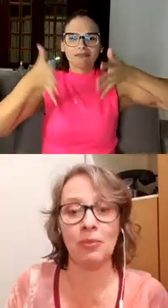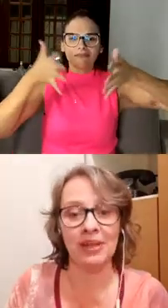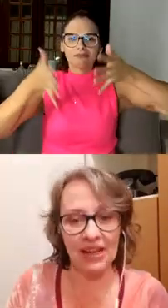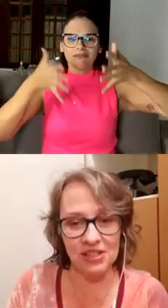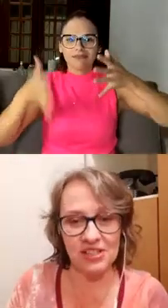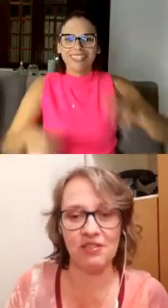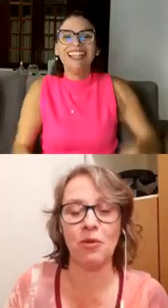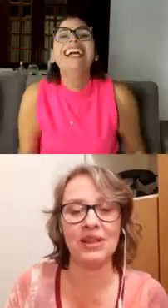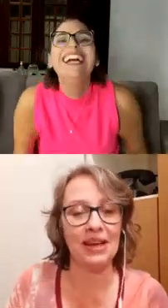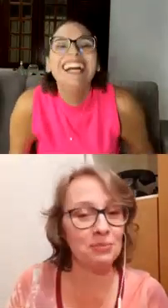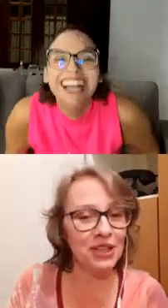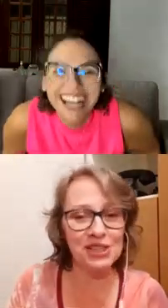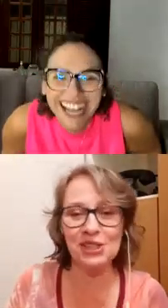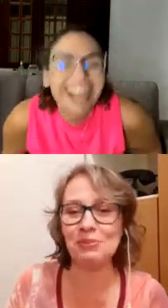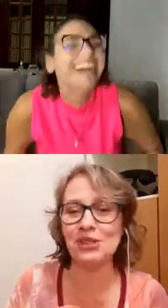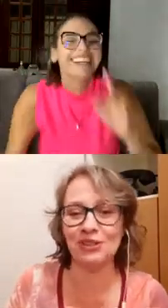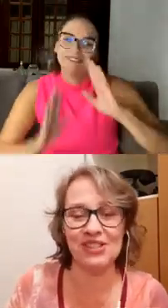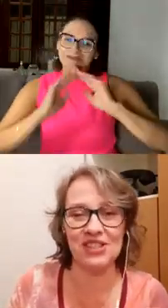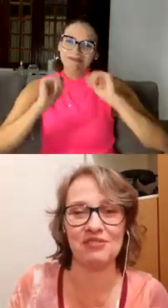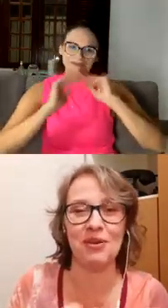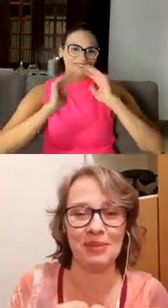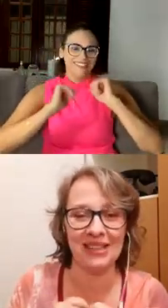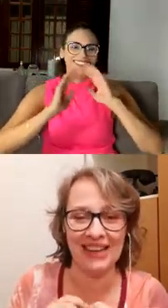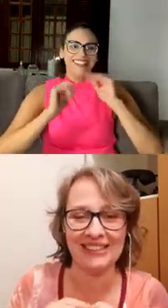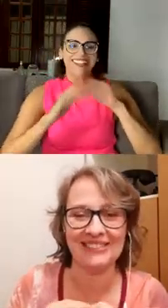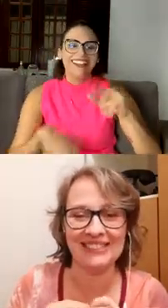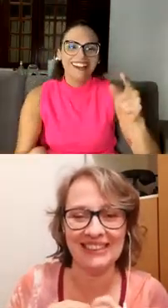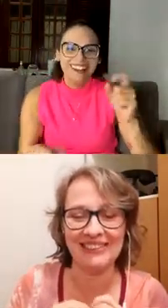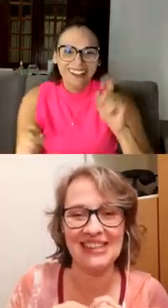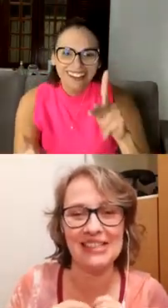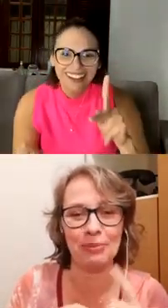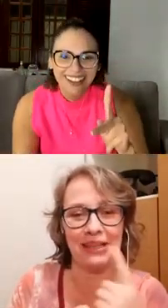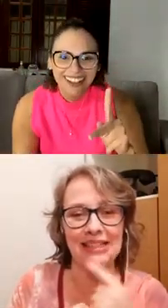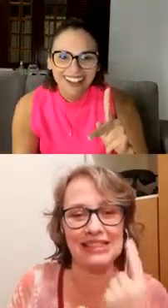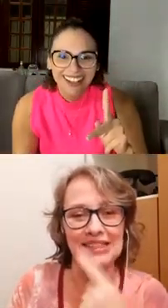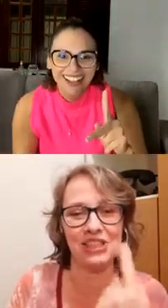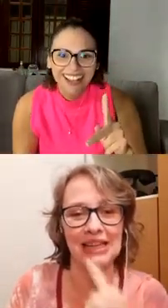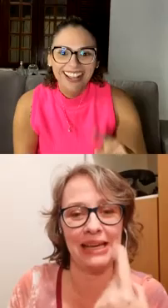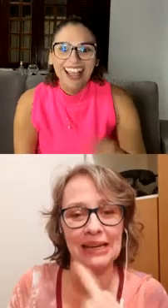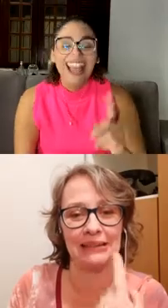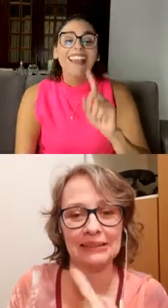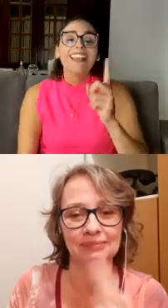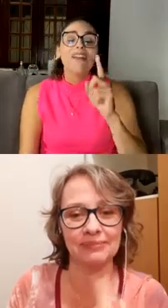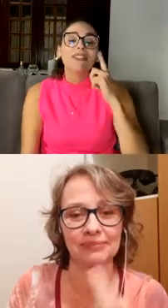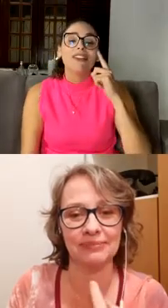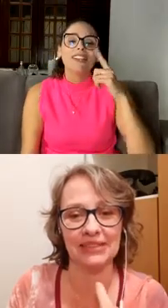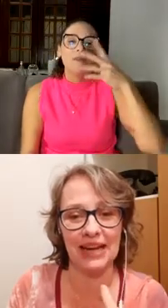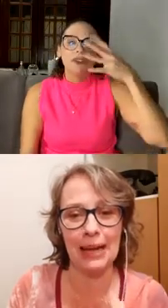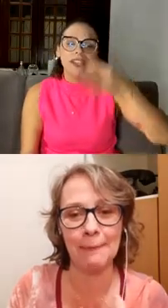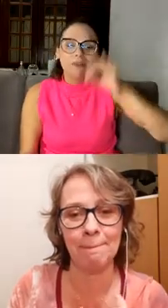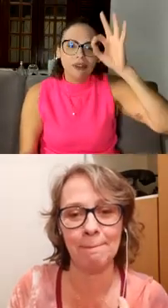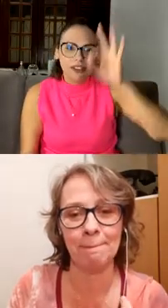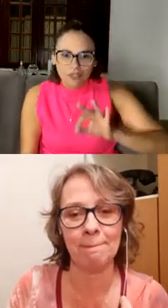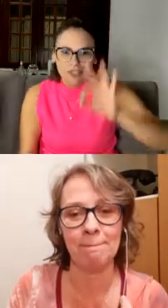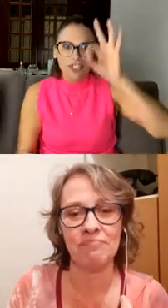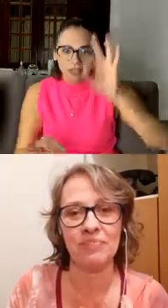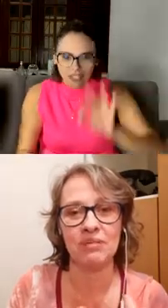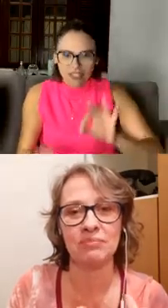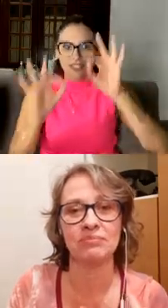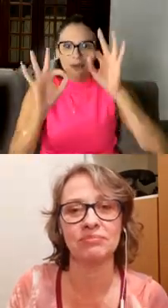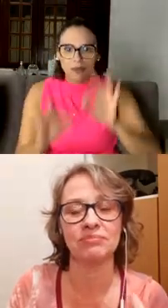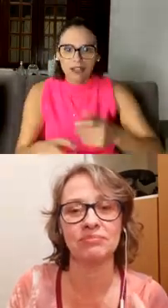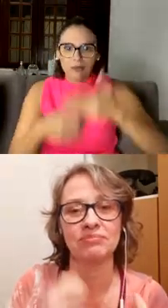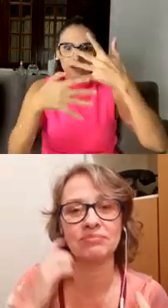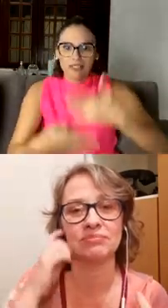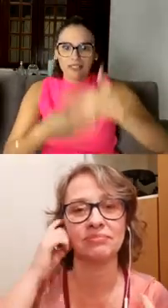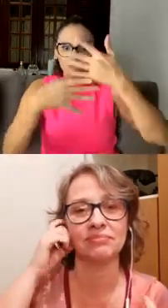Desativar o comentário, muita gente pedindo desativar o comentário. Eu acho que é porque tem gente que lê. Mas eu acho que é porque acho que fica chamando